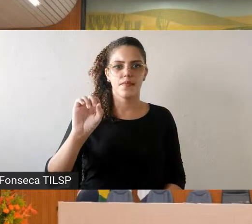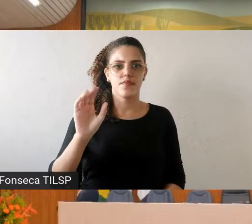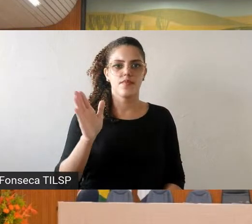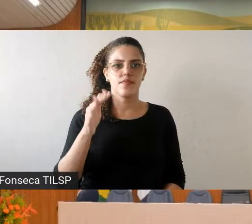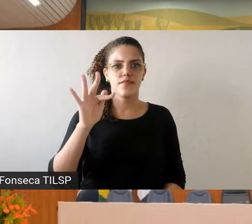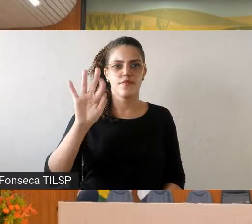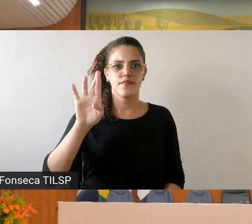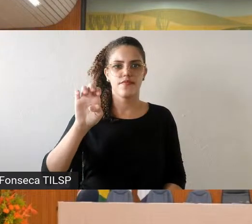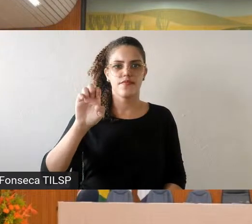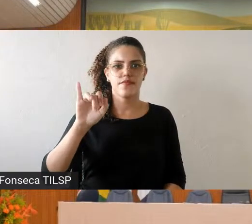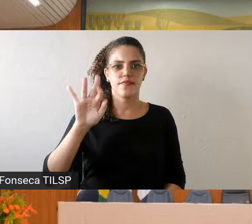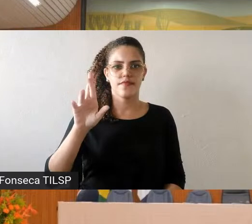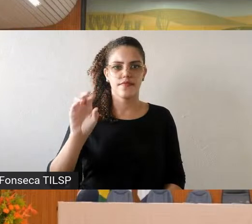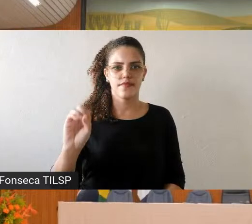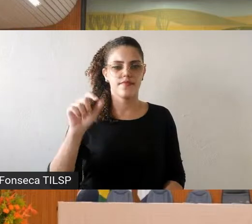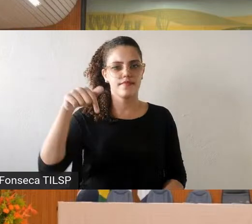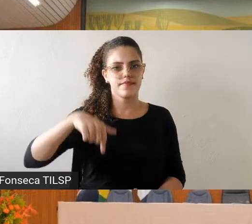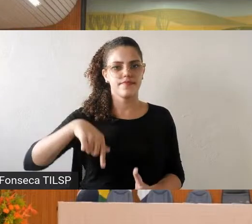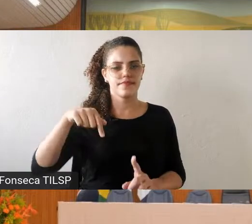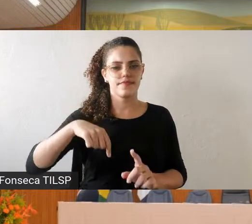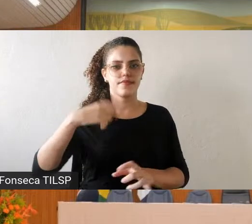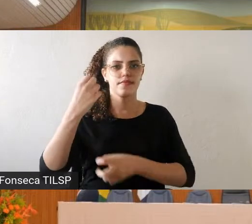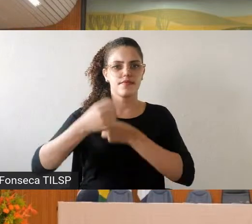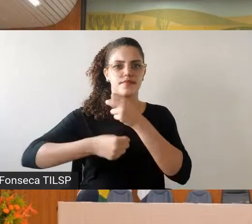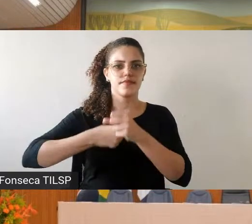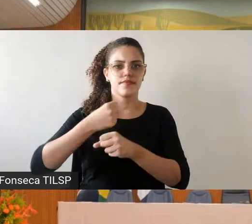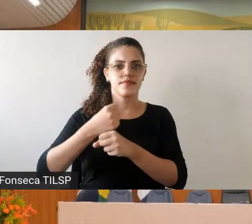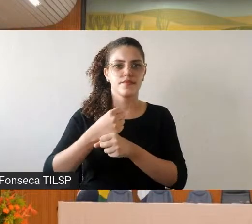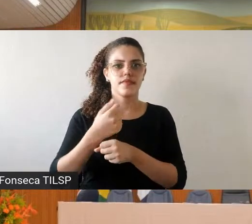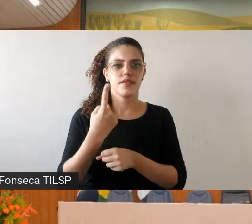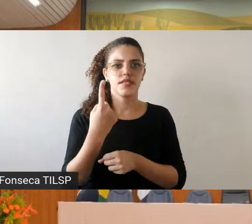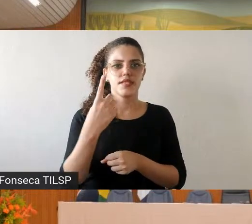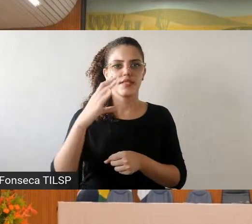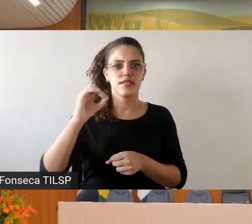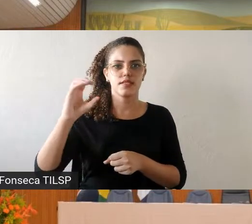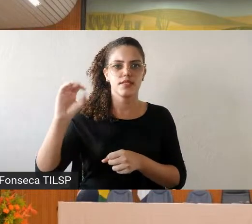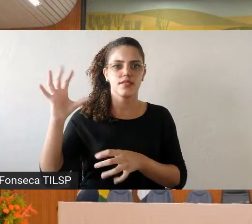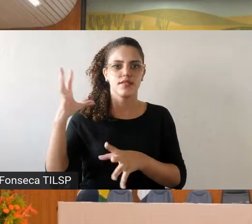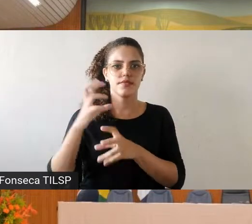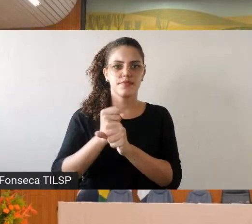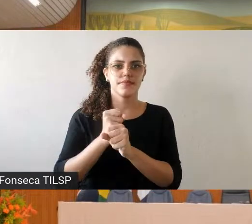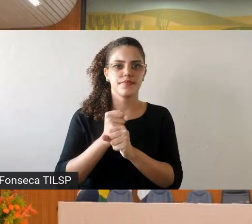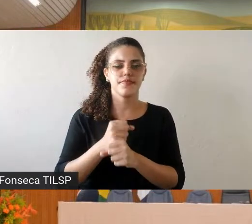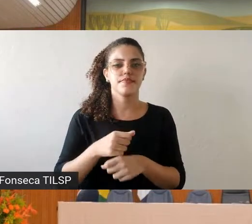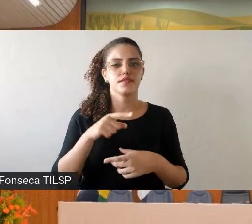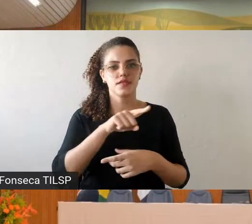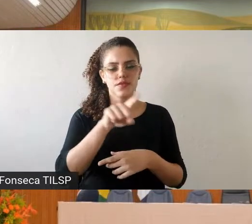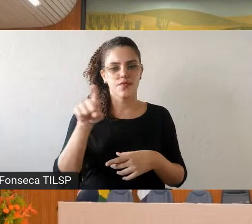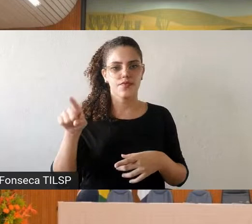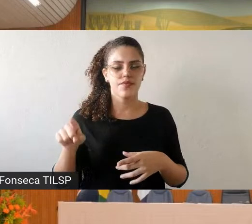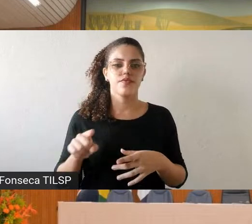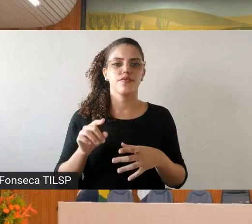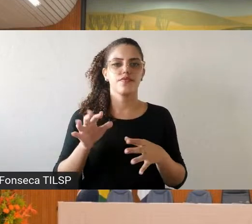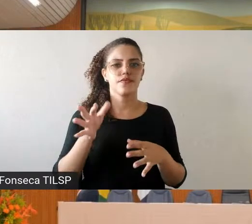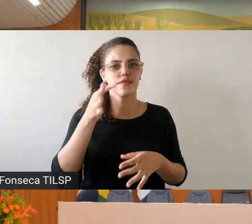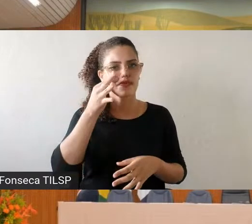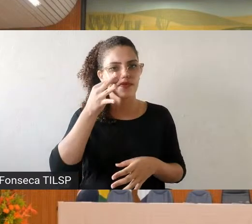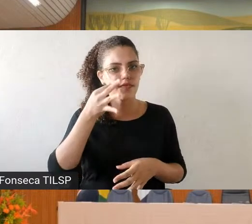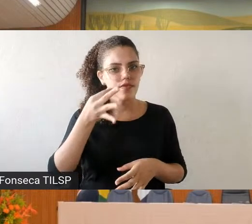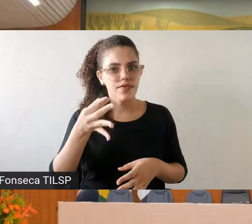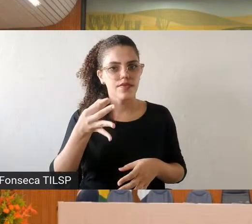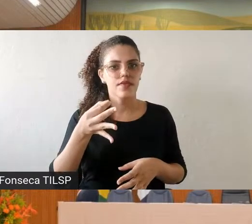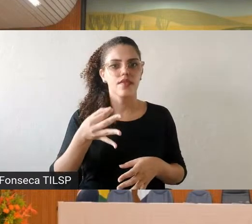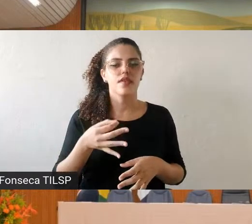fazendo 100 anos. Então, vocês vão acompanhar um conjunto de atividades que estão sendo desenvolvidas pela universidade